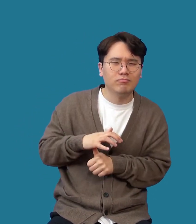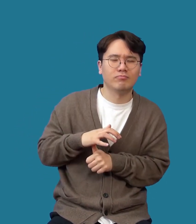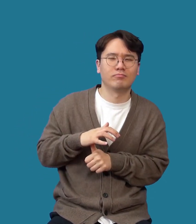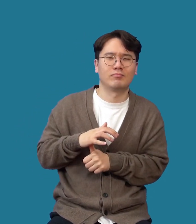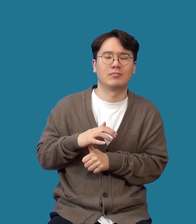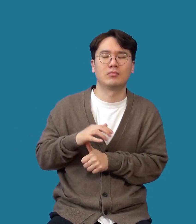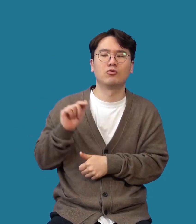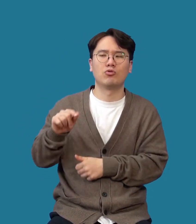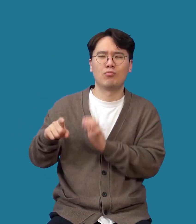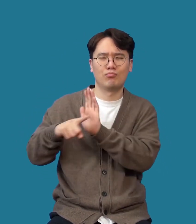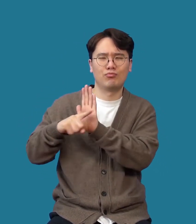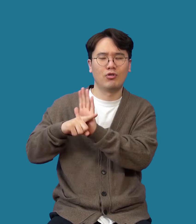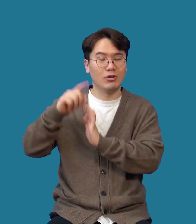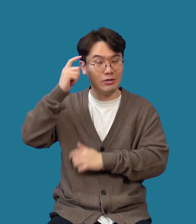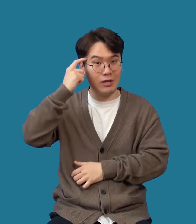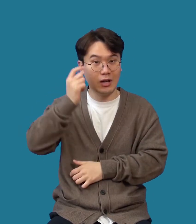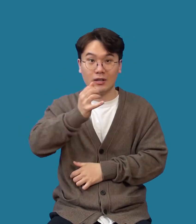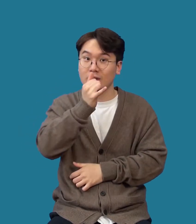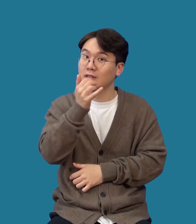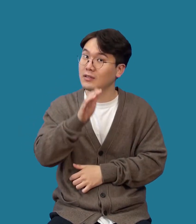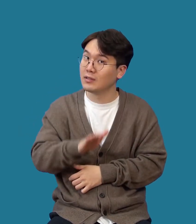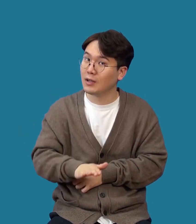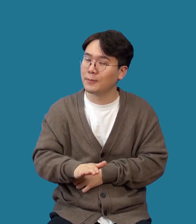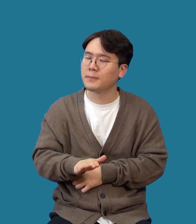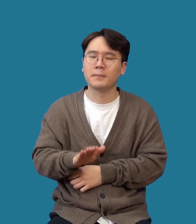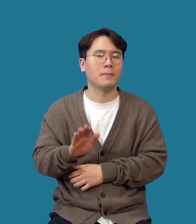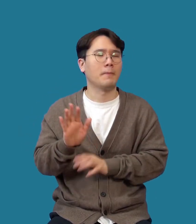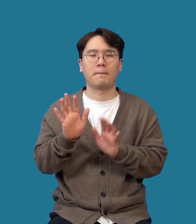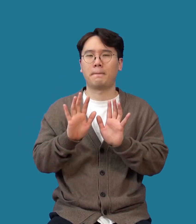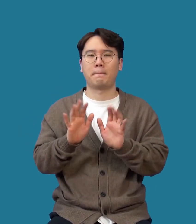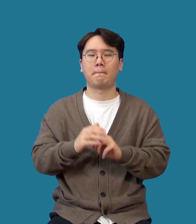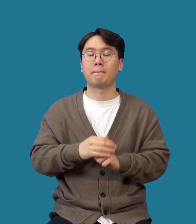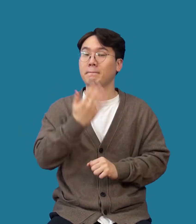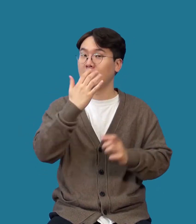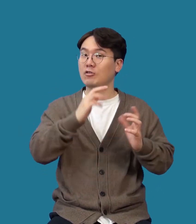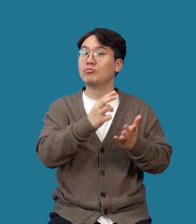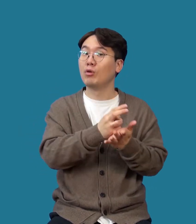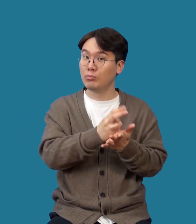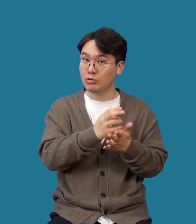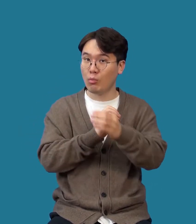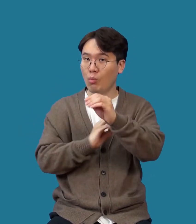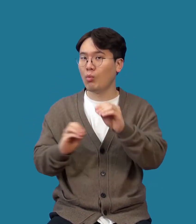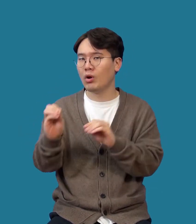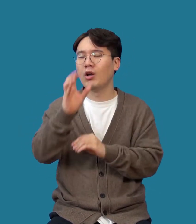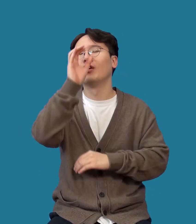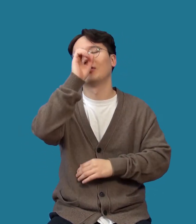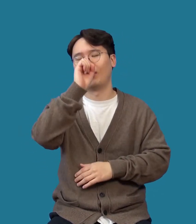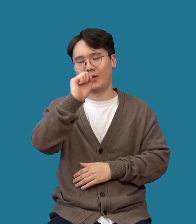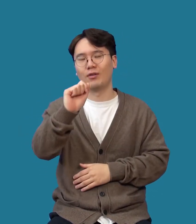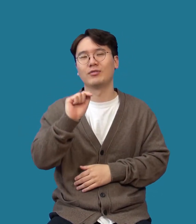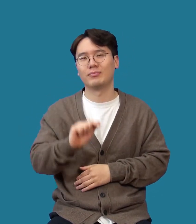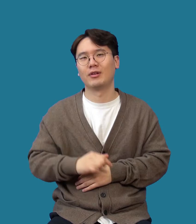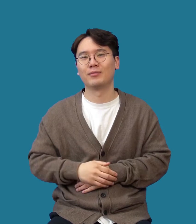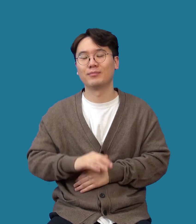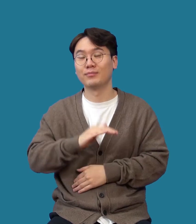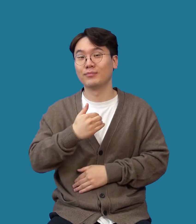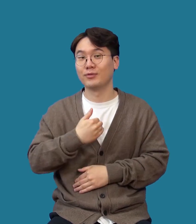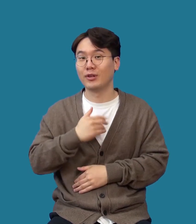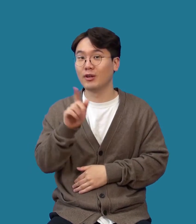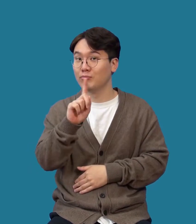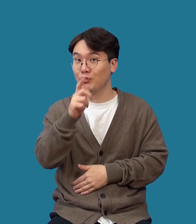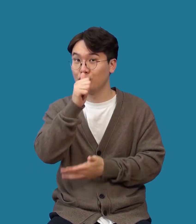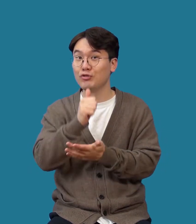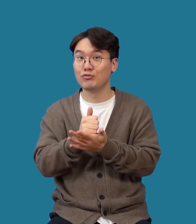사람들이 있는데 그건 아닙니다. 율법은 오히려 선한 것입니다. 우리에게 무엇이